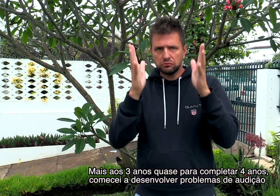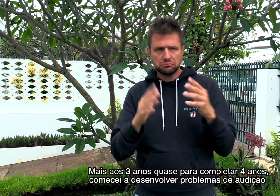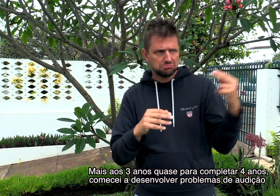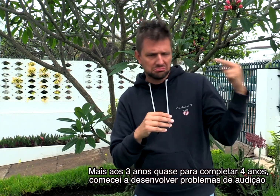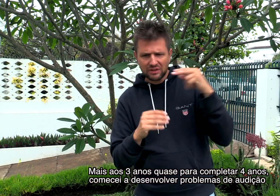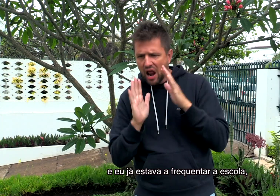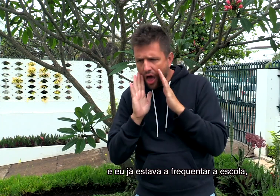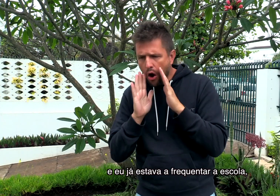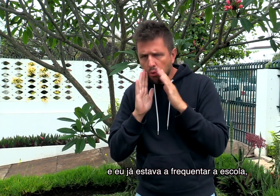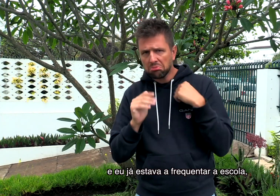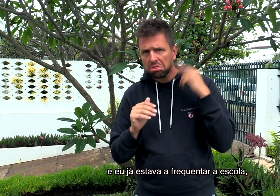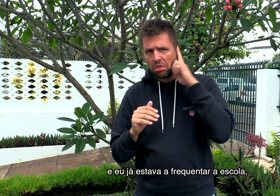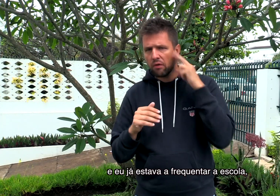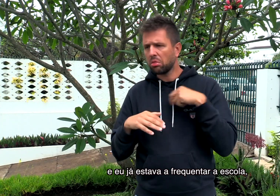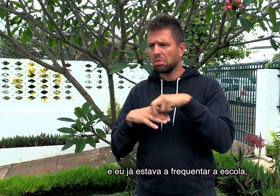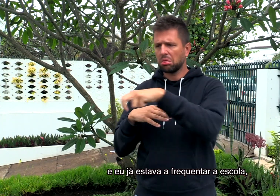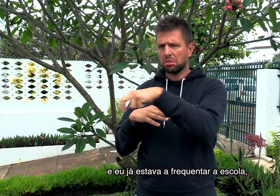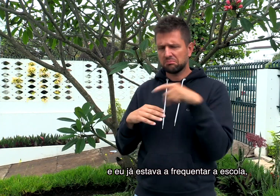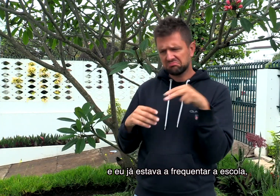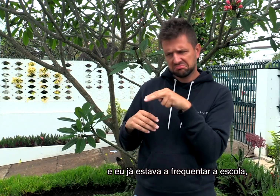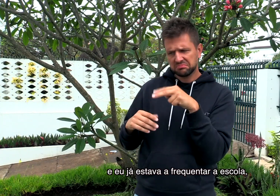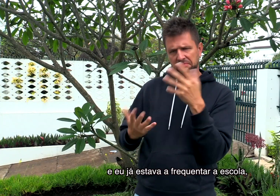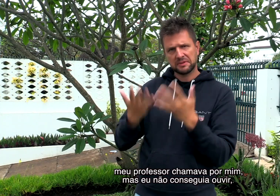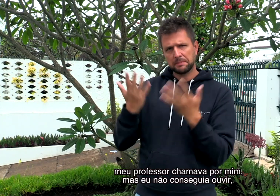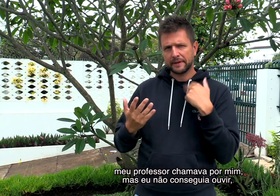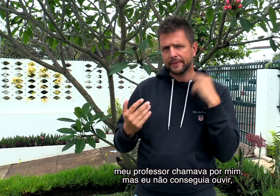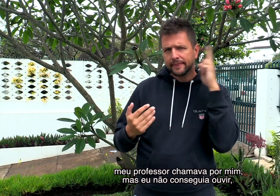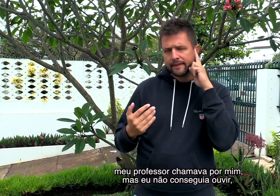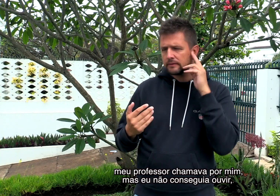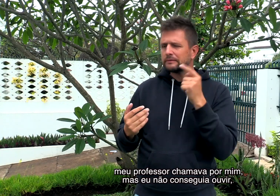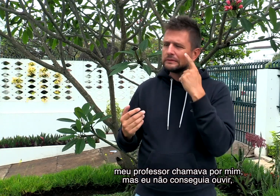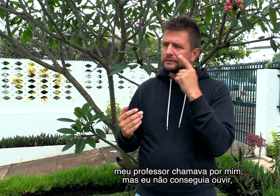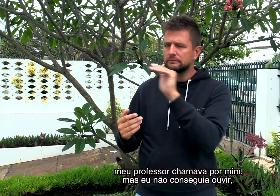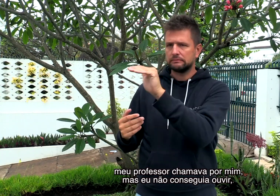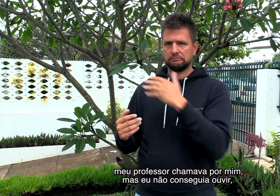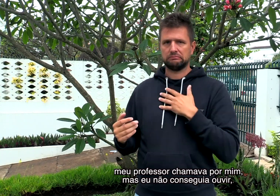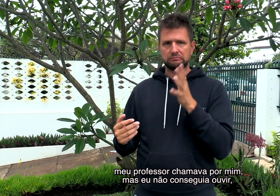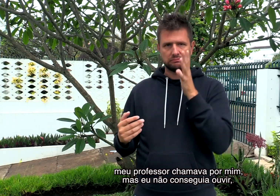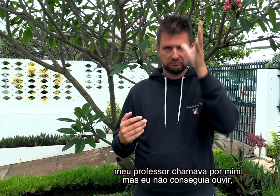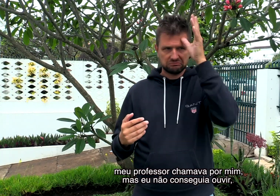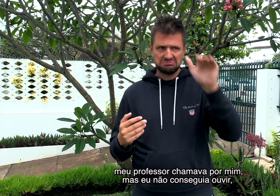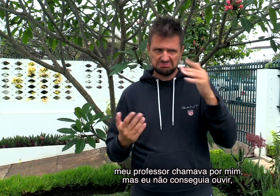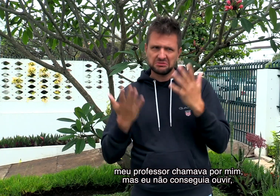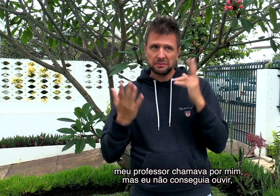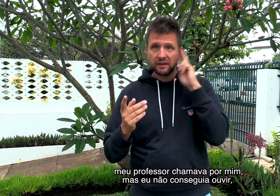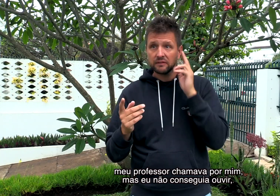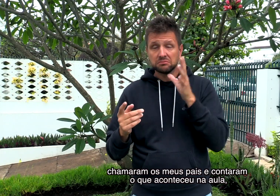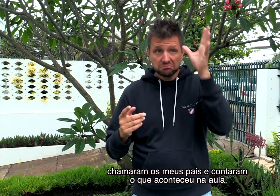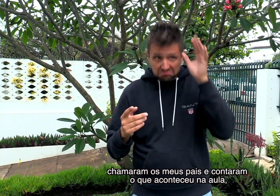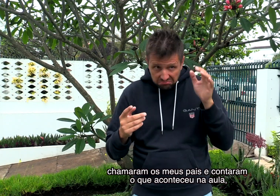de audição e eu já estava a frequentar a escola. Meu professor chamava por mim, mas eu não conseguia